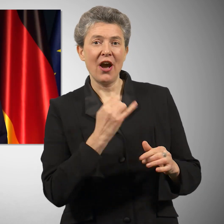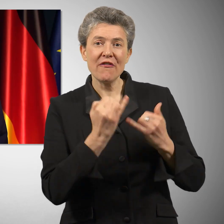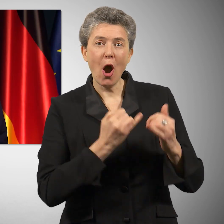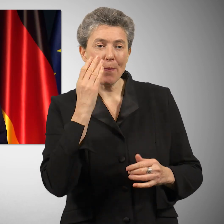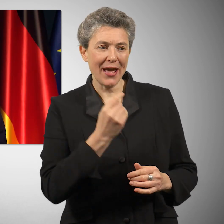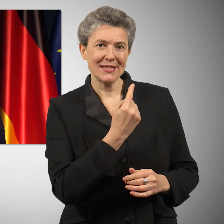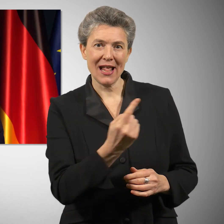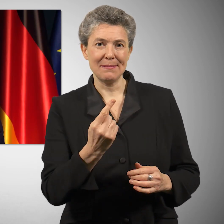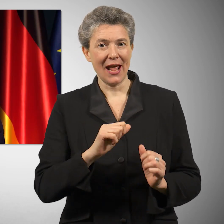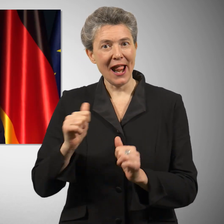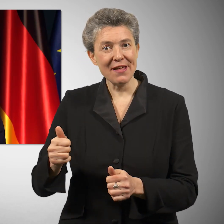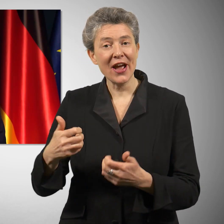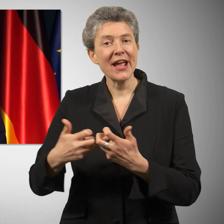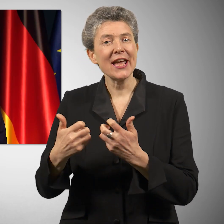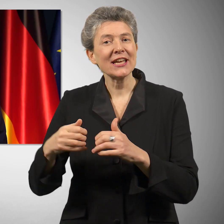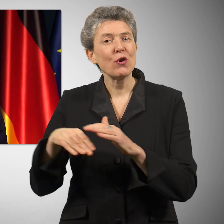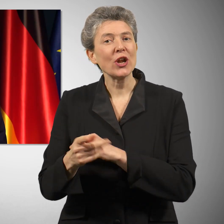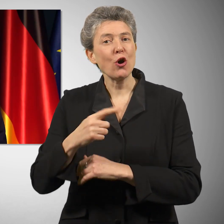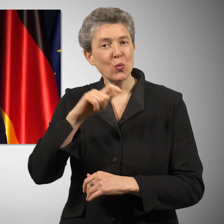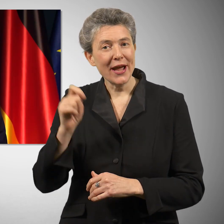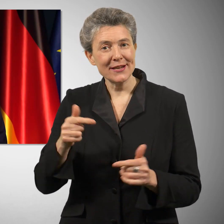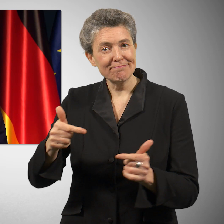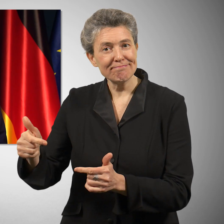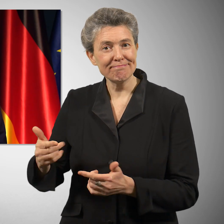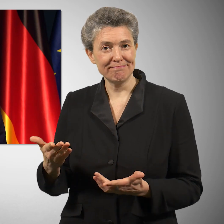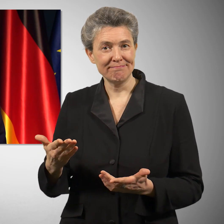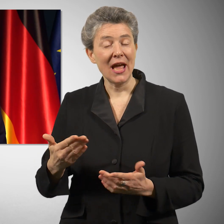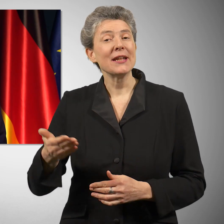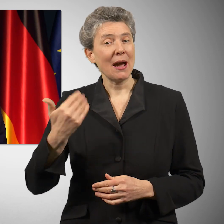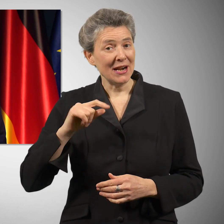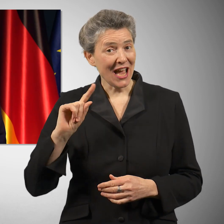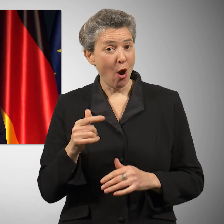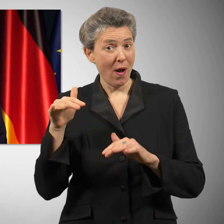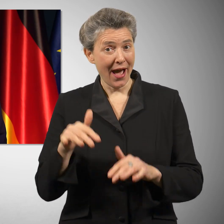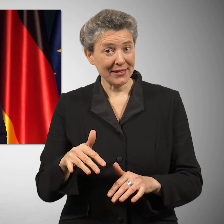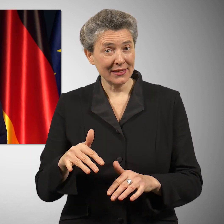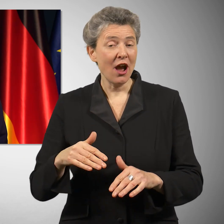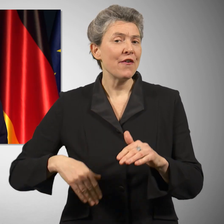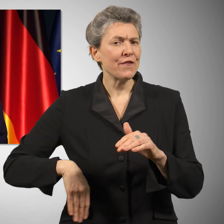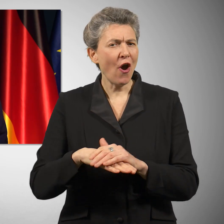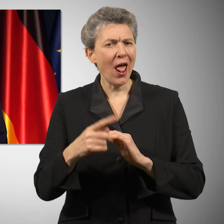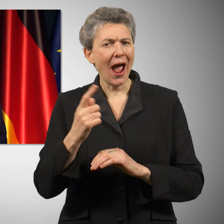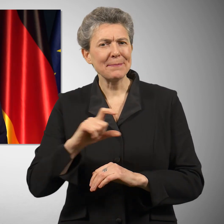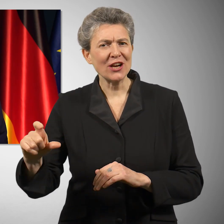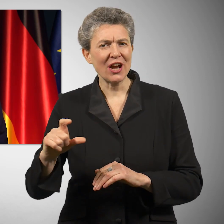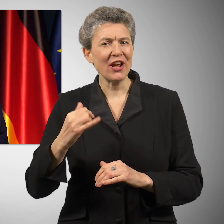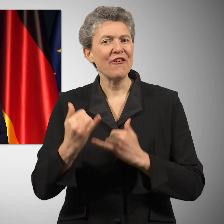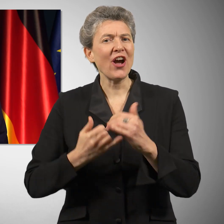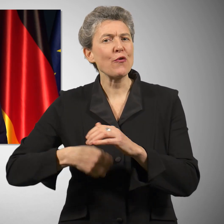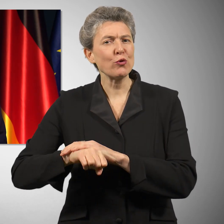habe ich Frauen und Männer getroffen, die ukrainische Kriegsflüchtlinge versorgen. Unter den Neuankömmlingen war damals eine